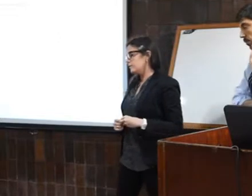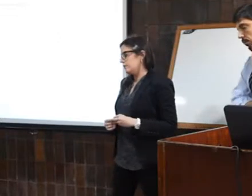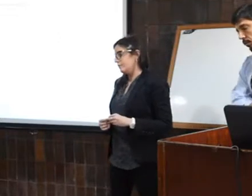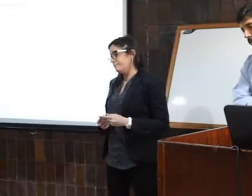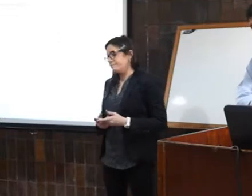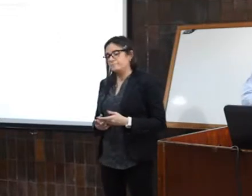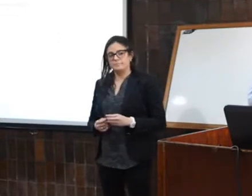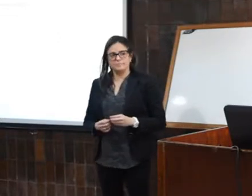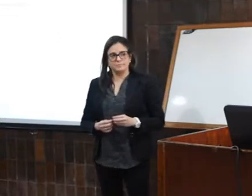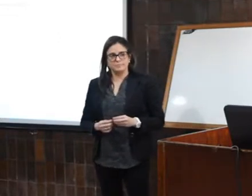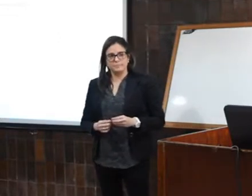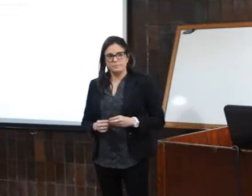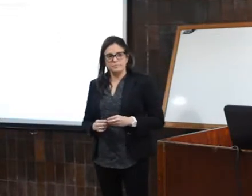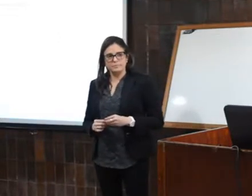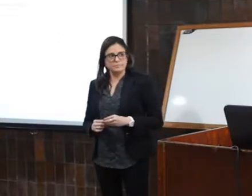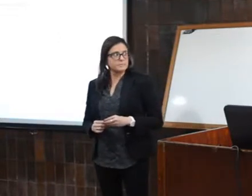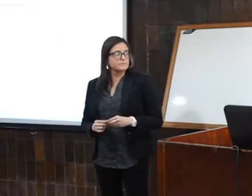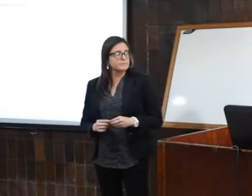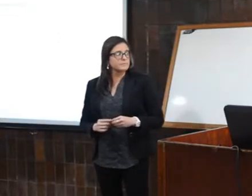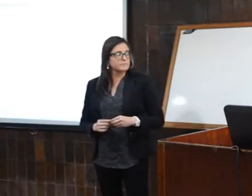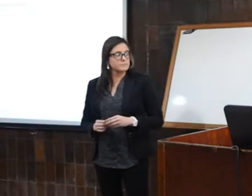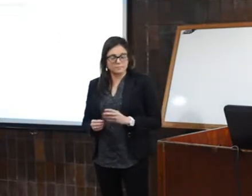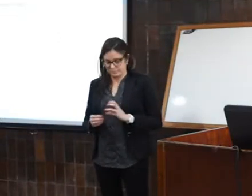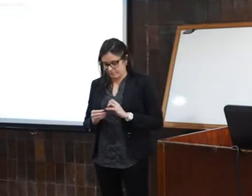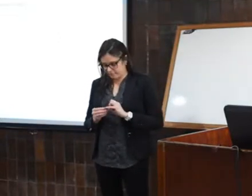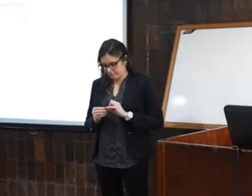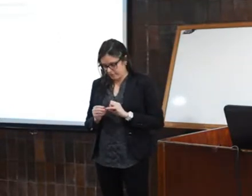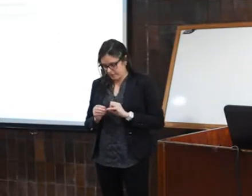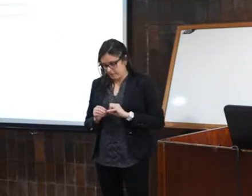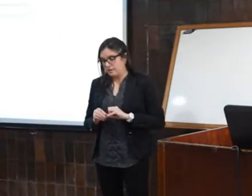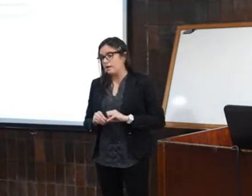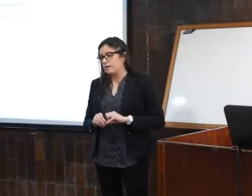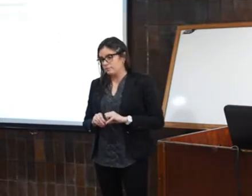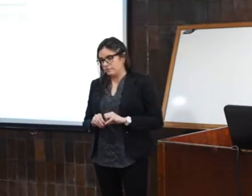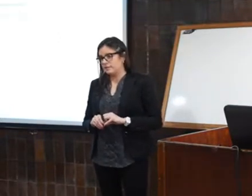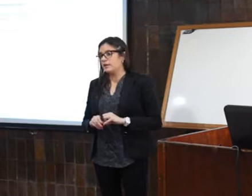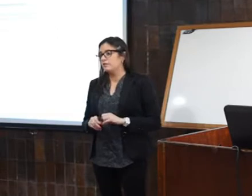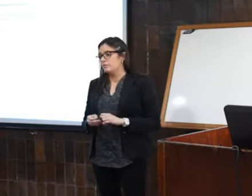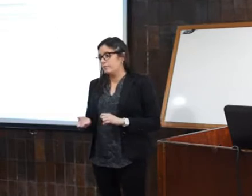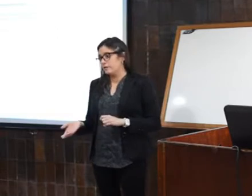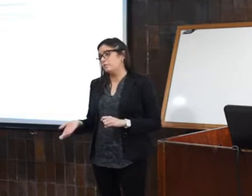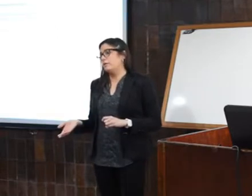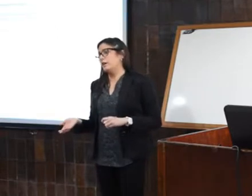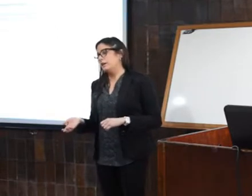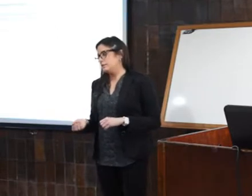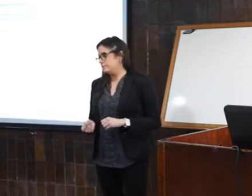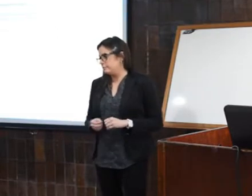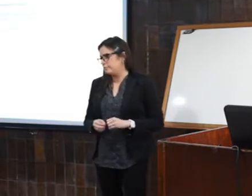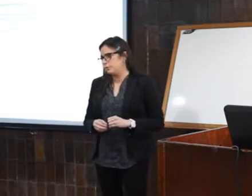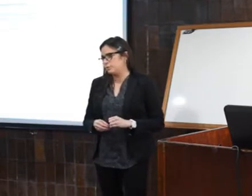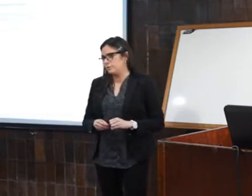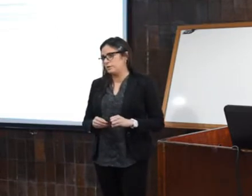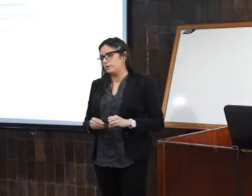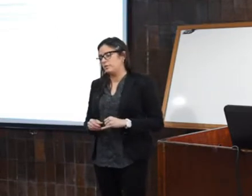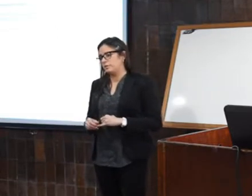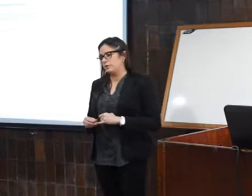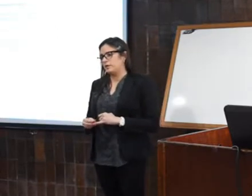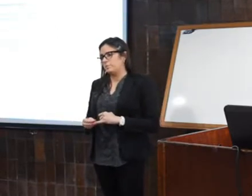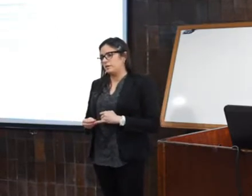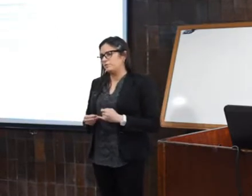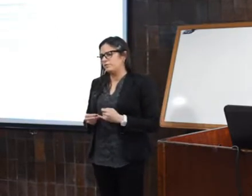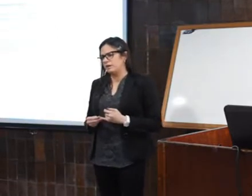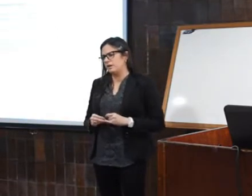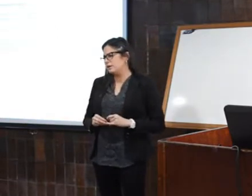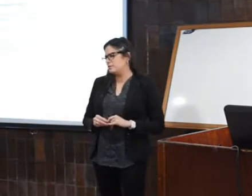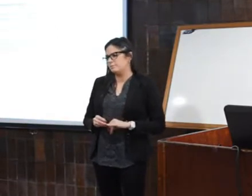terroristas el mismo parecía del verano paraíso fiscal con